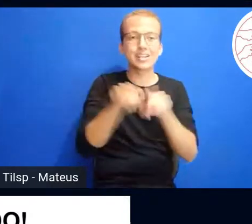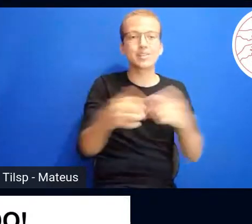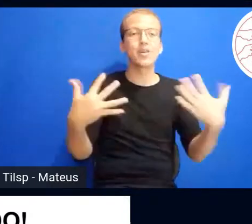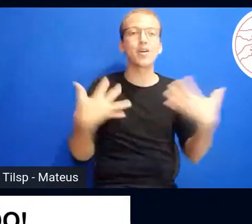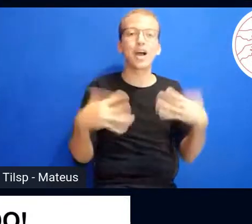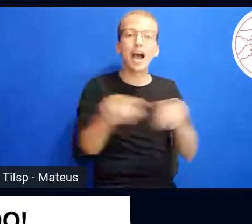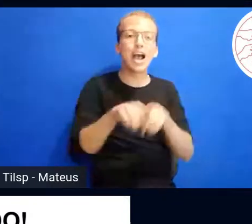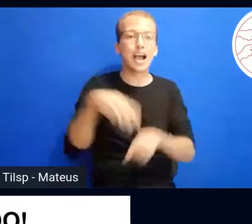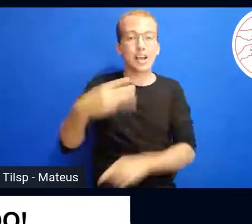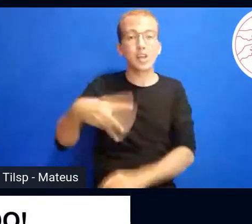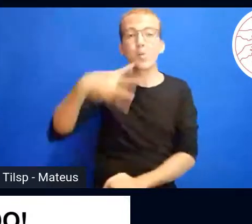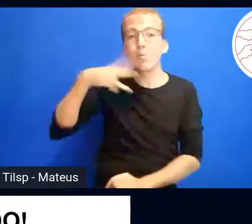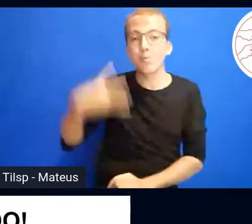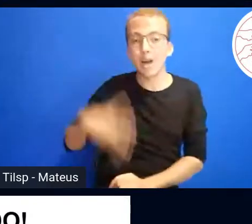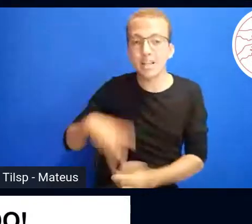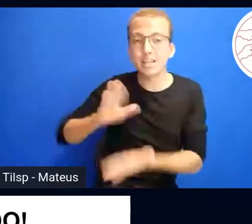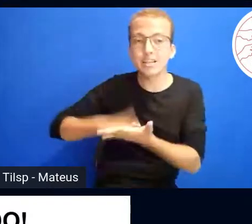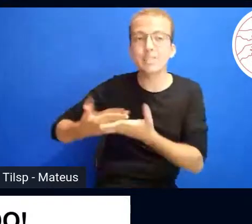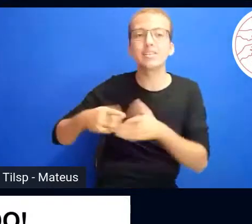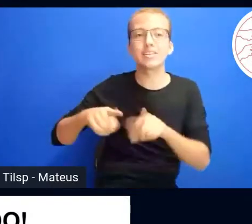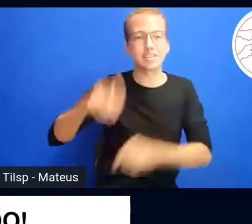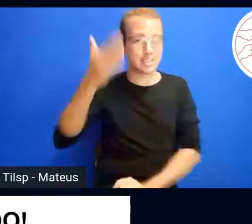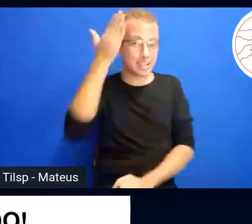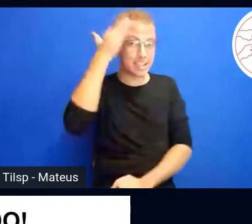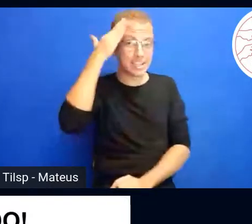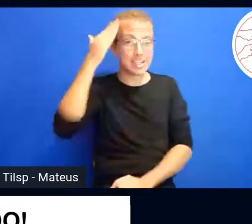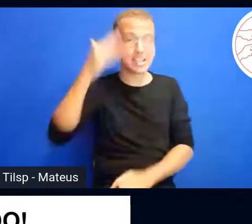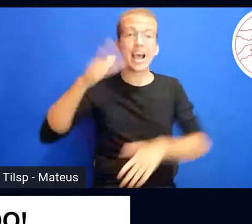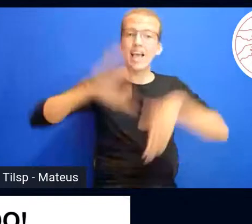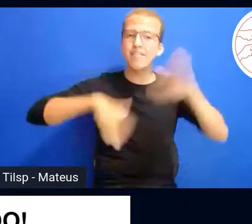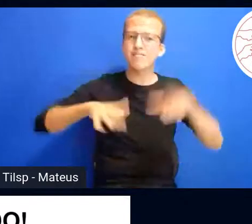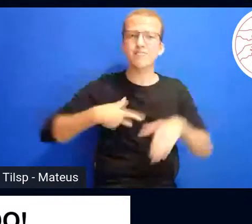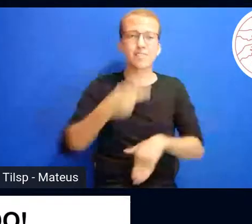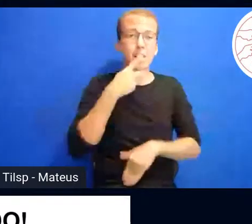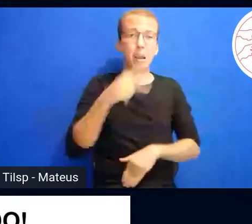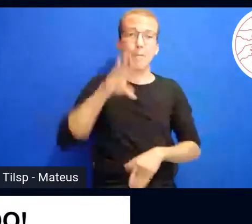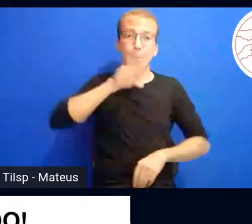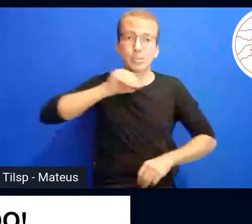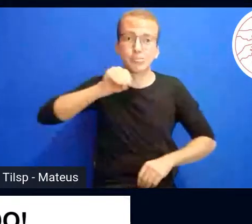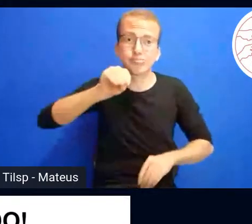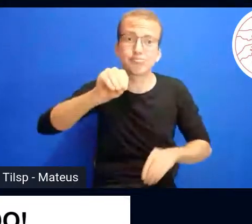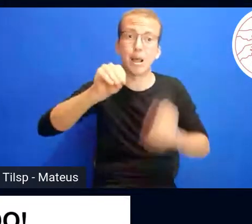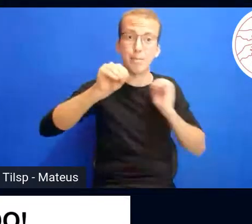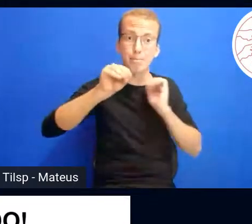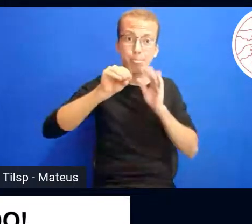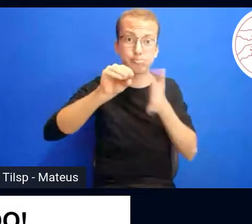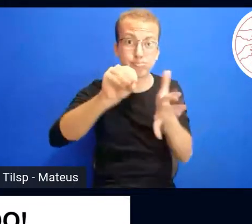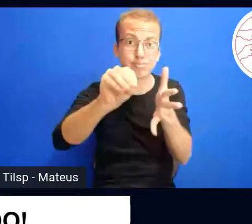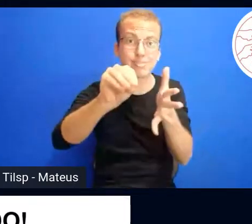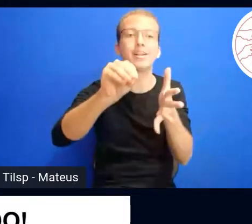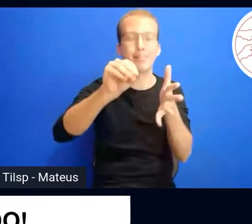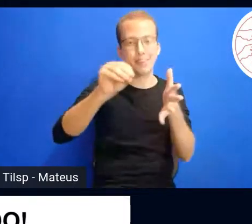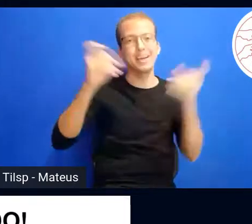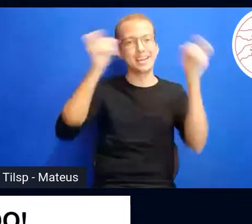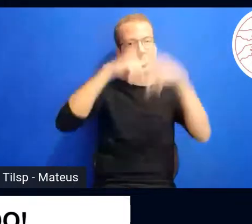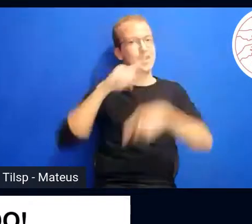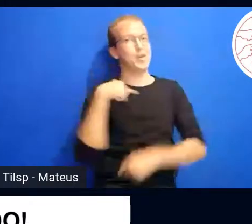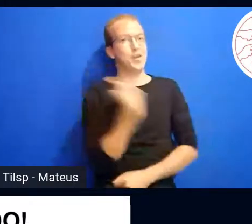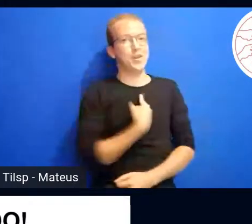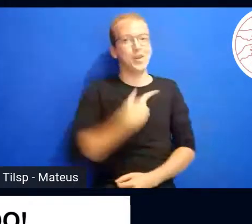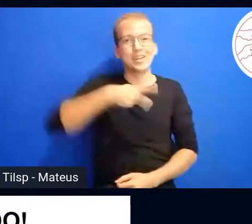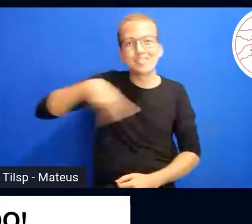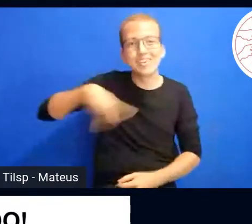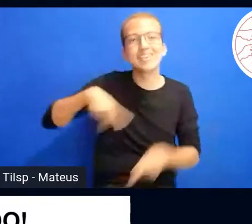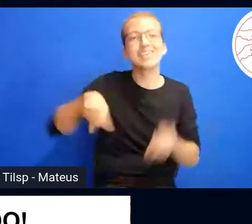aqui, né? Sei que às vezes eu falo um pouquinho rápido, mas é isso. Nós professores intérpretes, quando